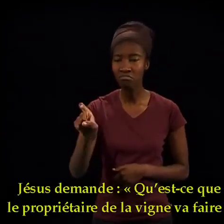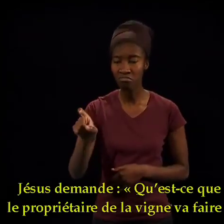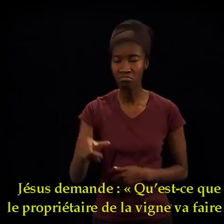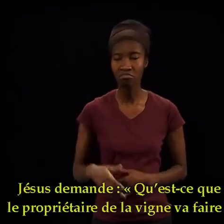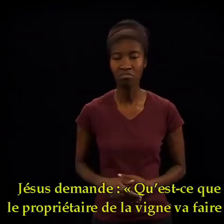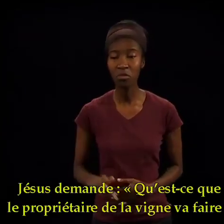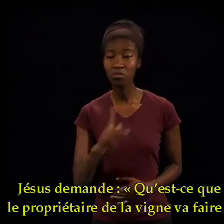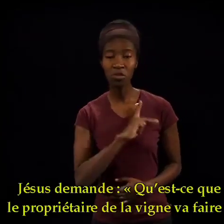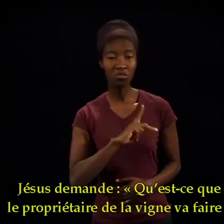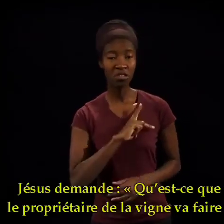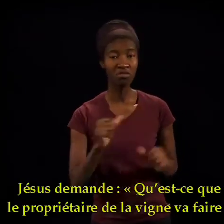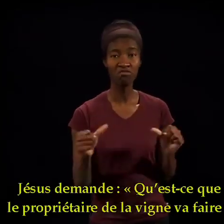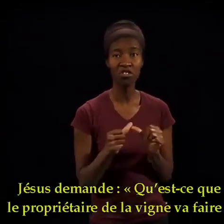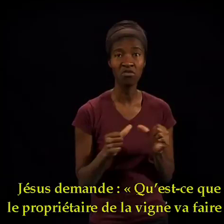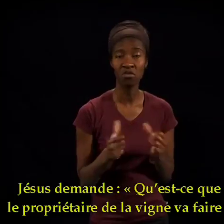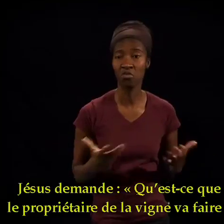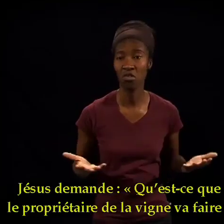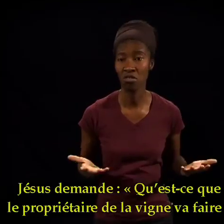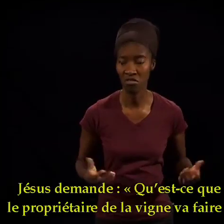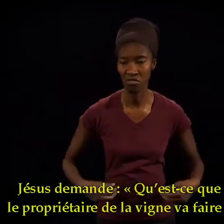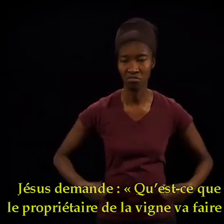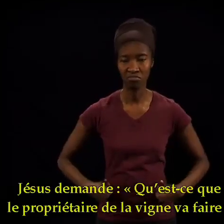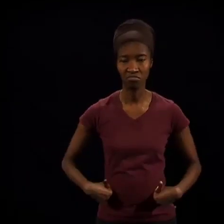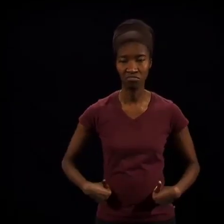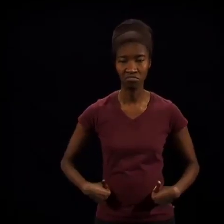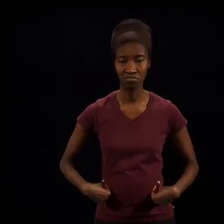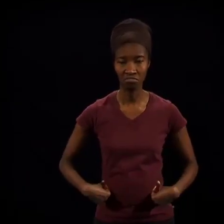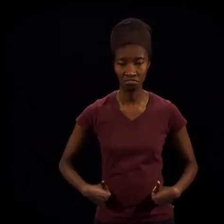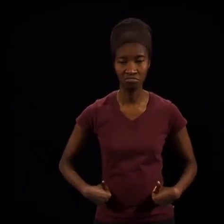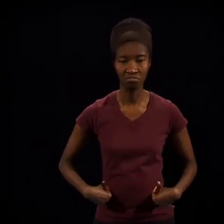Jésus demande, qu'est-ce que le propriétaire de la vigne va faire ?